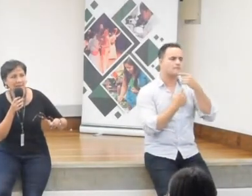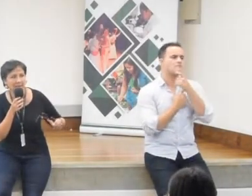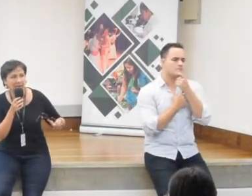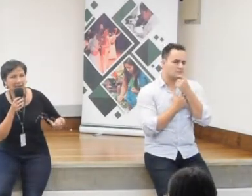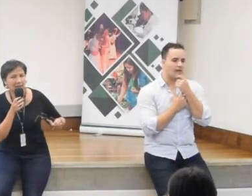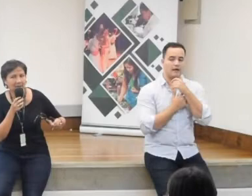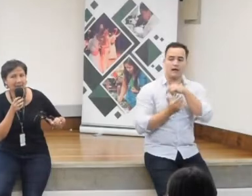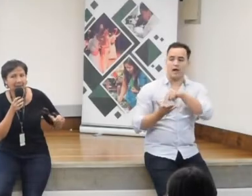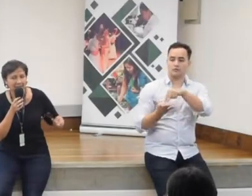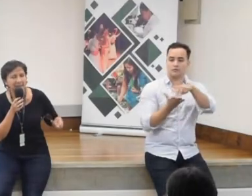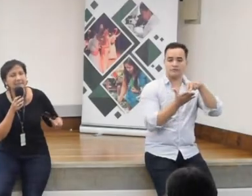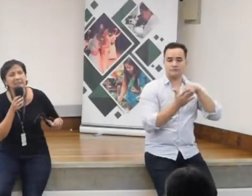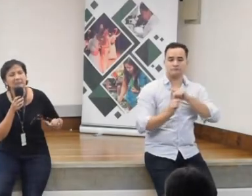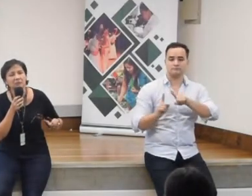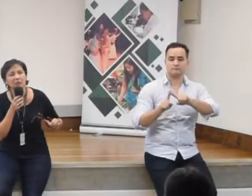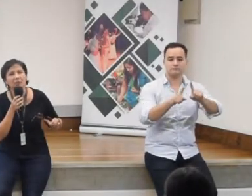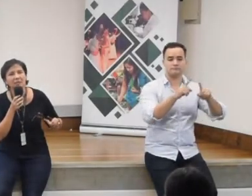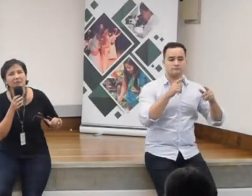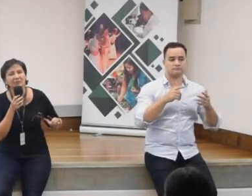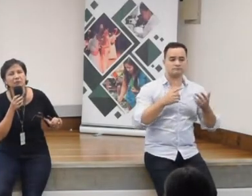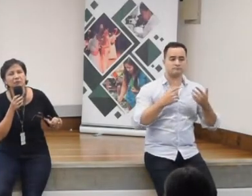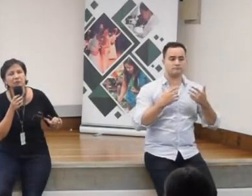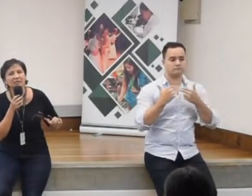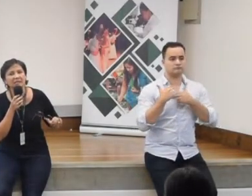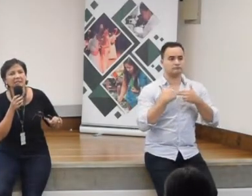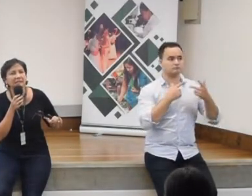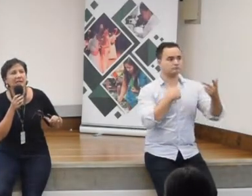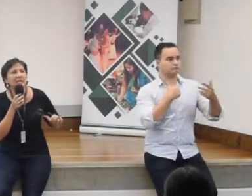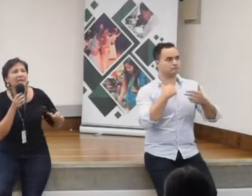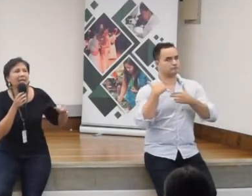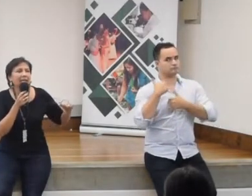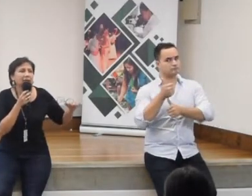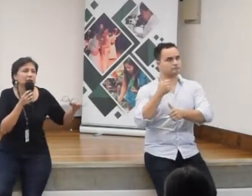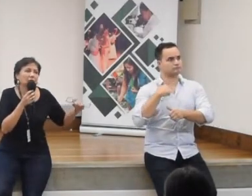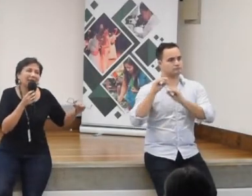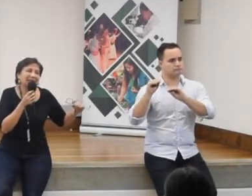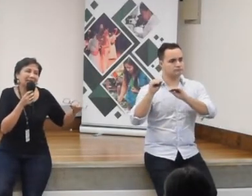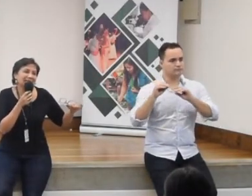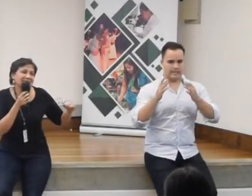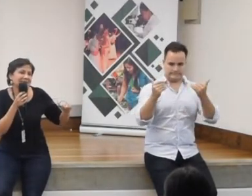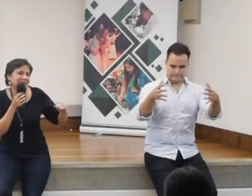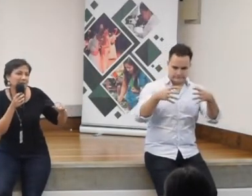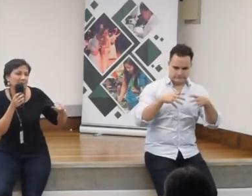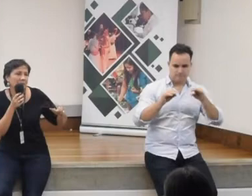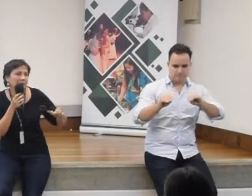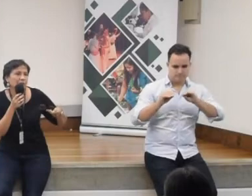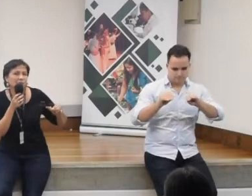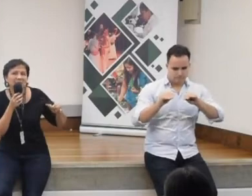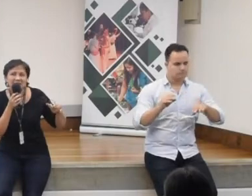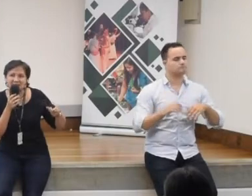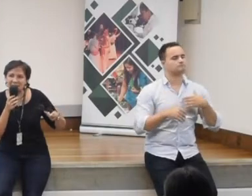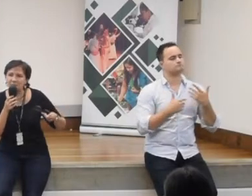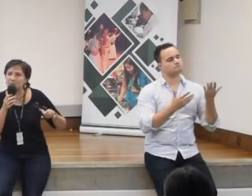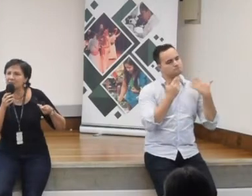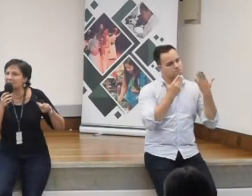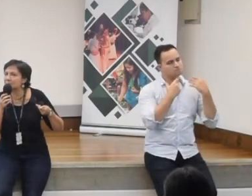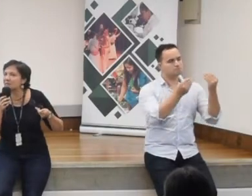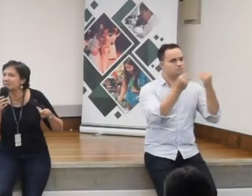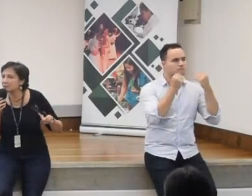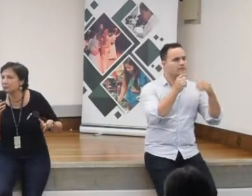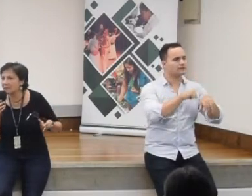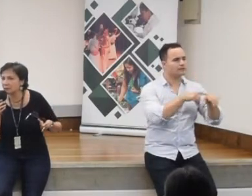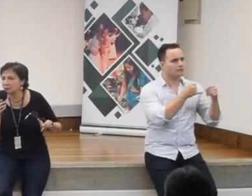actores que realizan esos acompañamientos tutoriales toda la línea de tiempo y los principios,